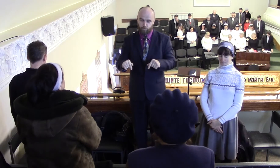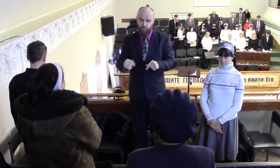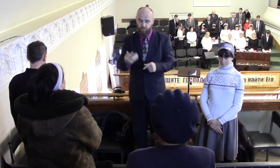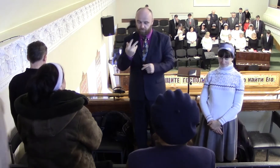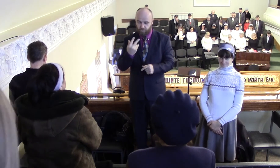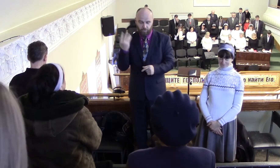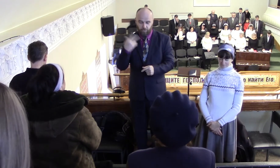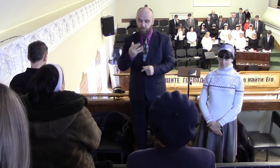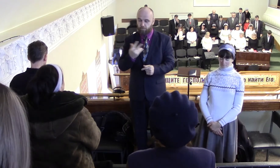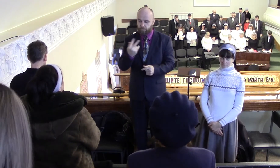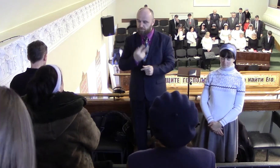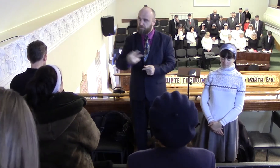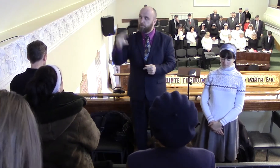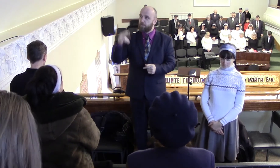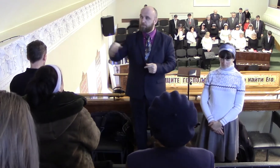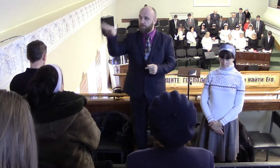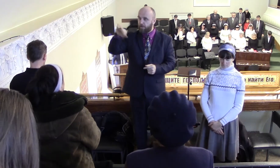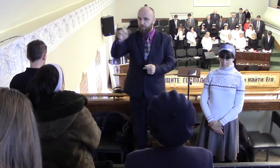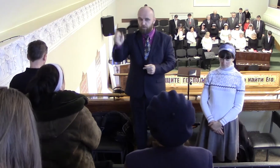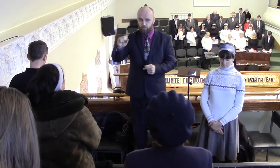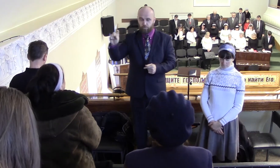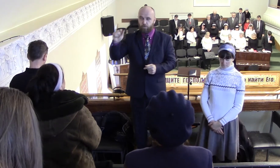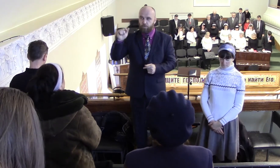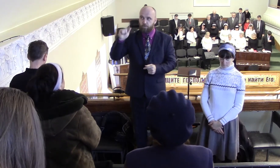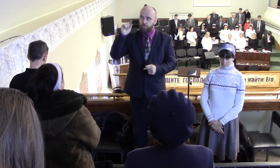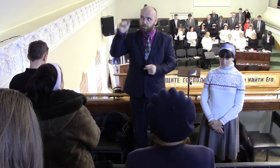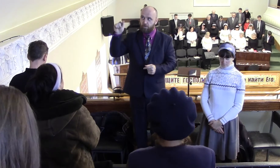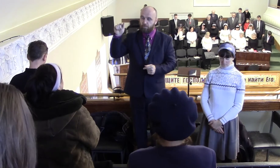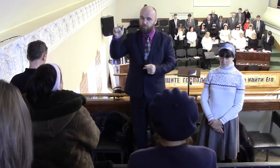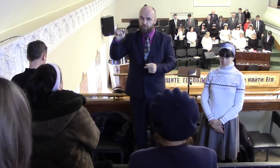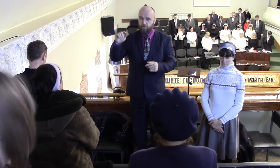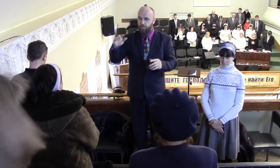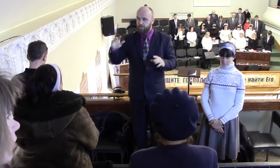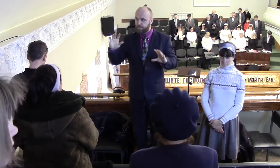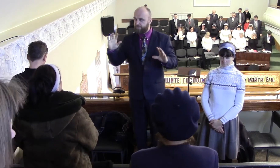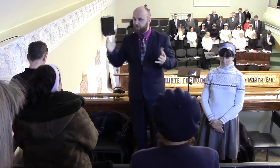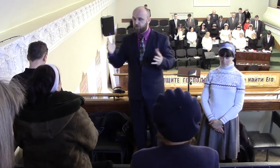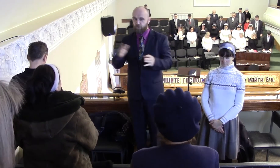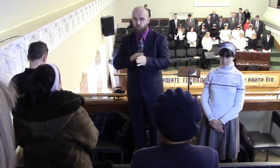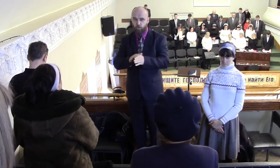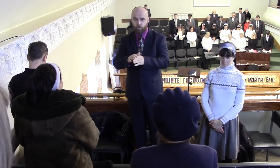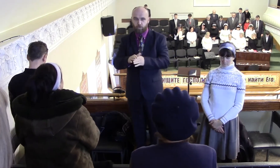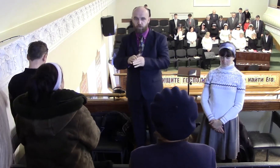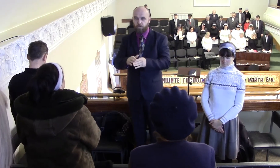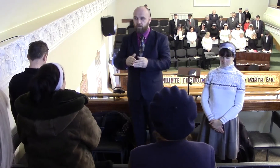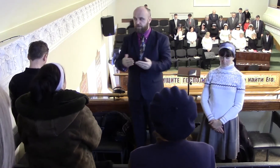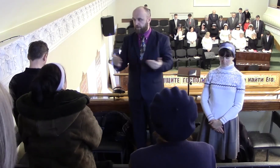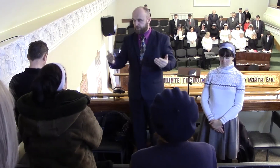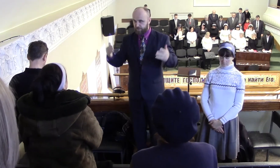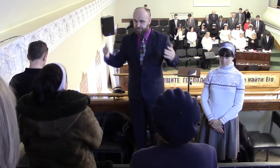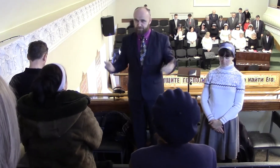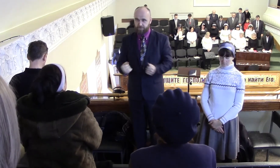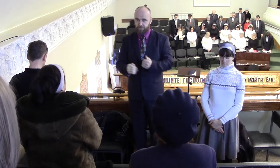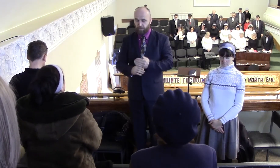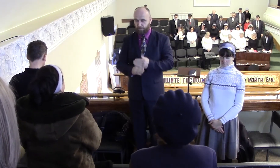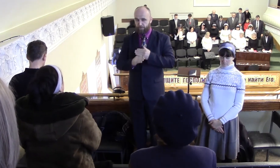наш взор туда, на Голгофу, где было совершено наше спасение. Помоги, Отец Небесный, нам сегодня нашим духовным